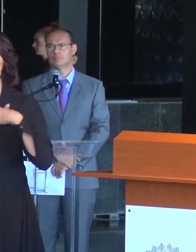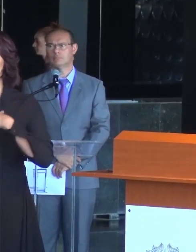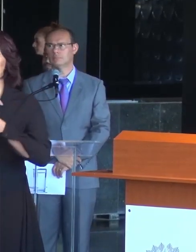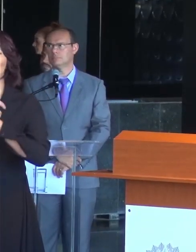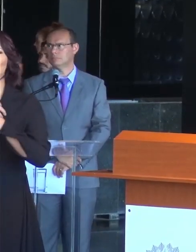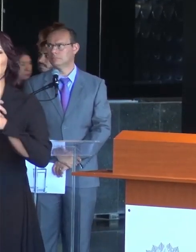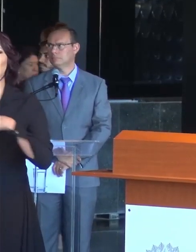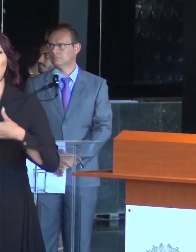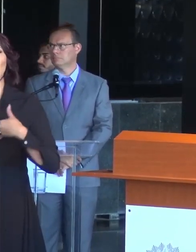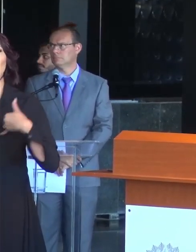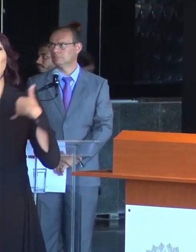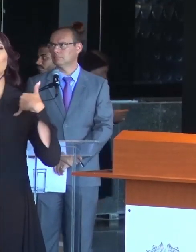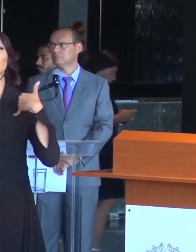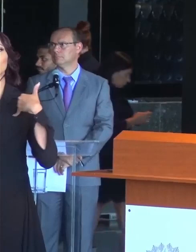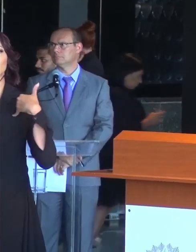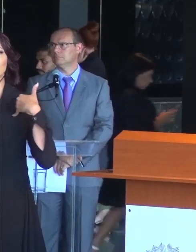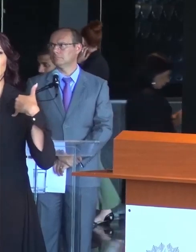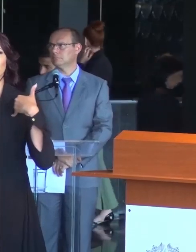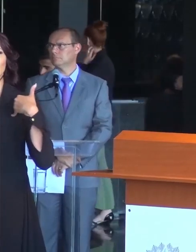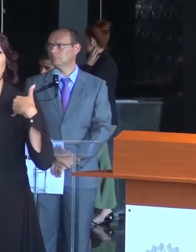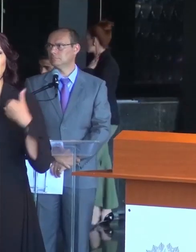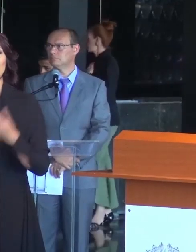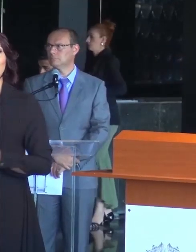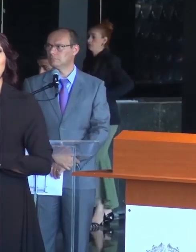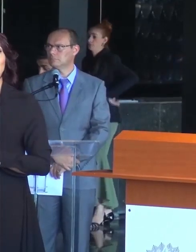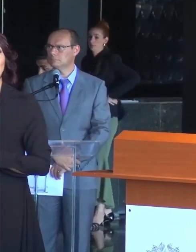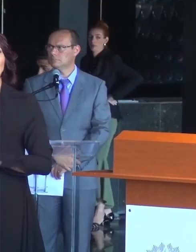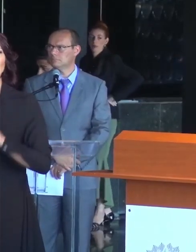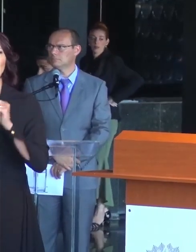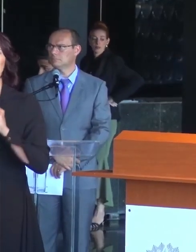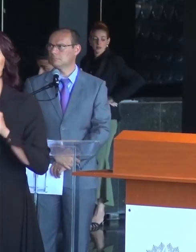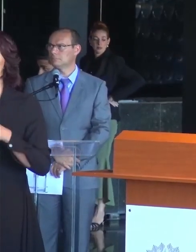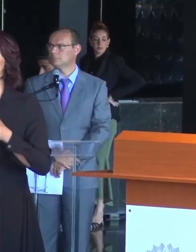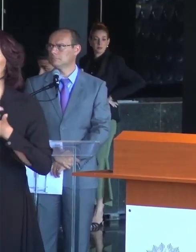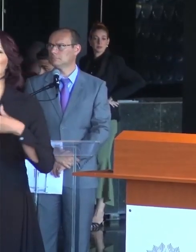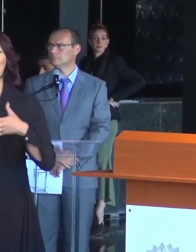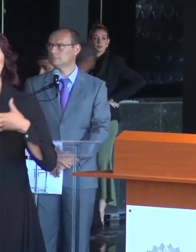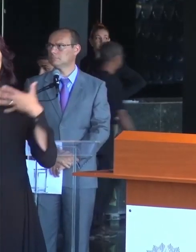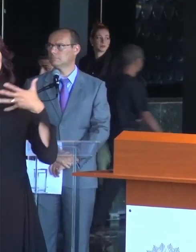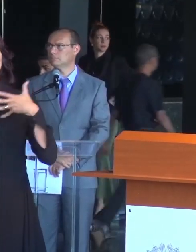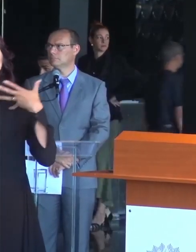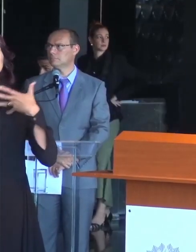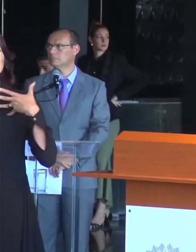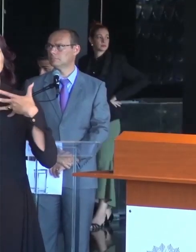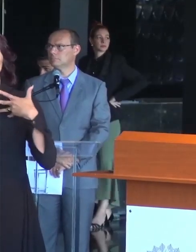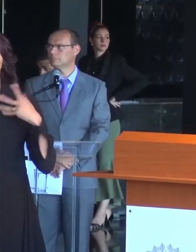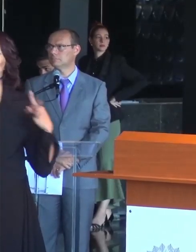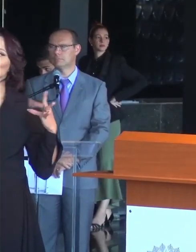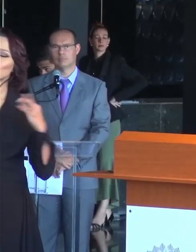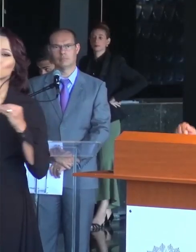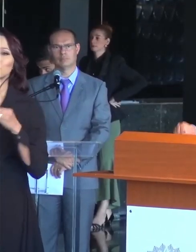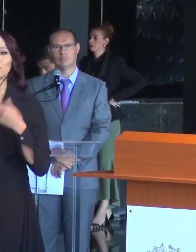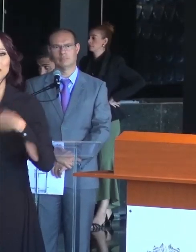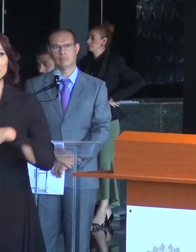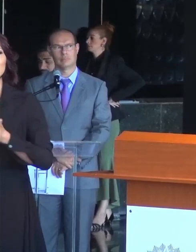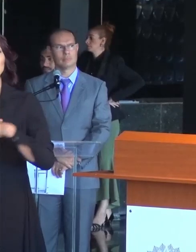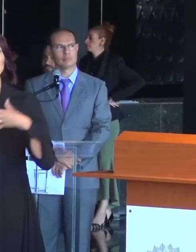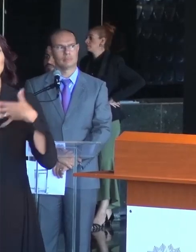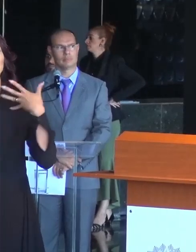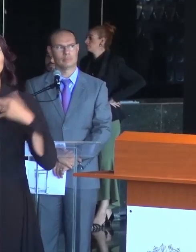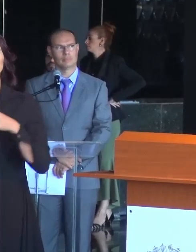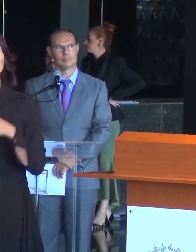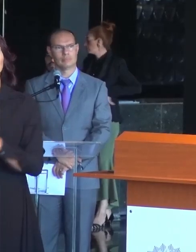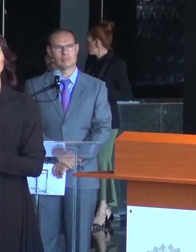orgulhar, que é razão de grande regozijo para todos nós. Porque no 11